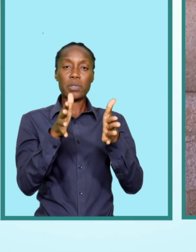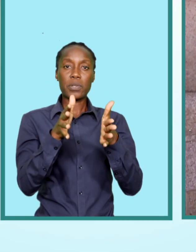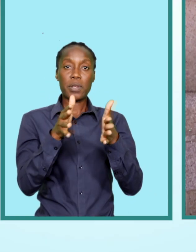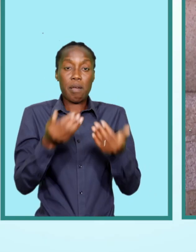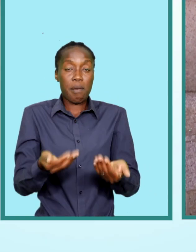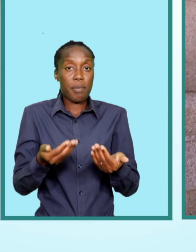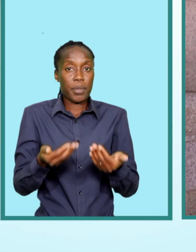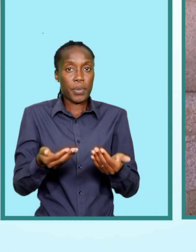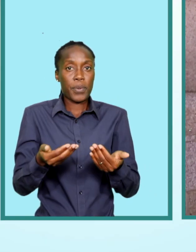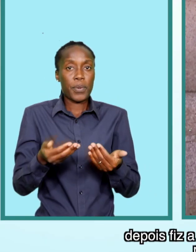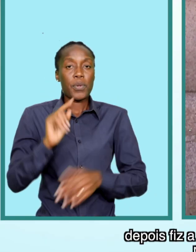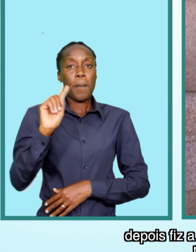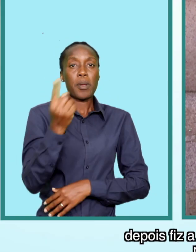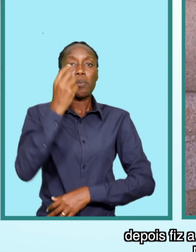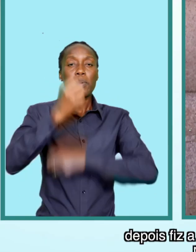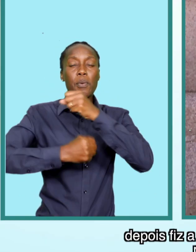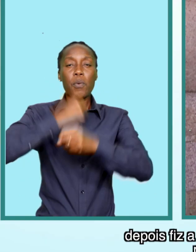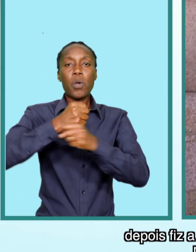e